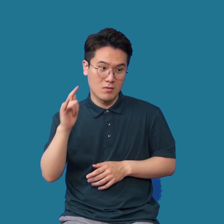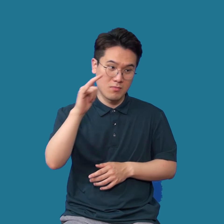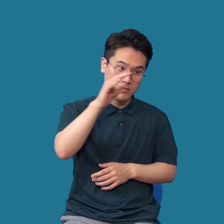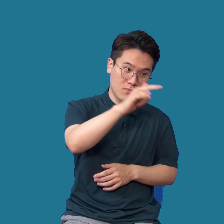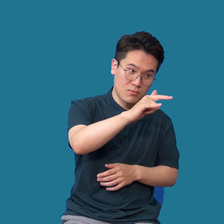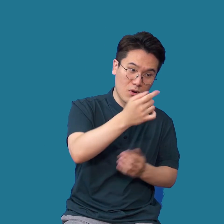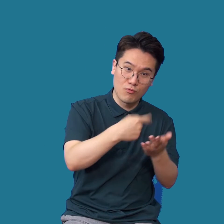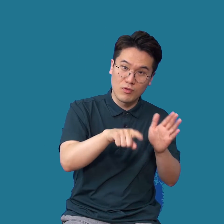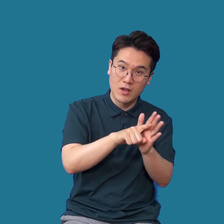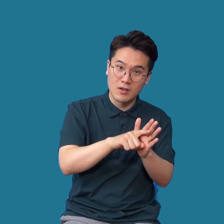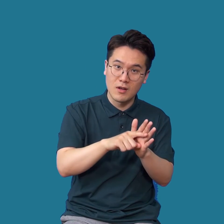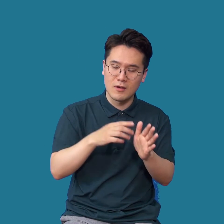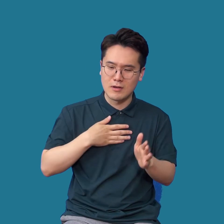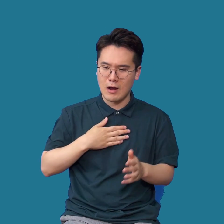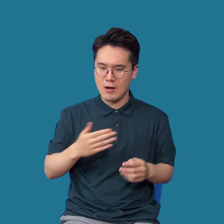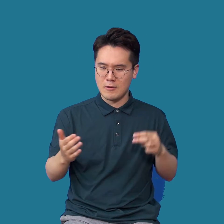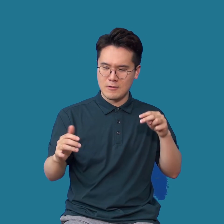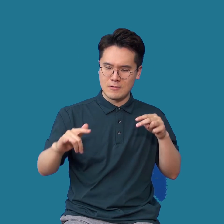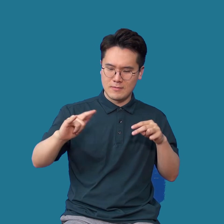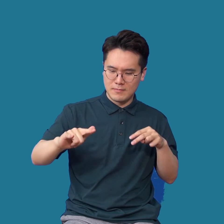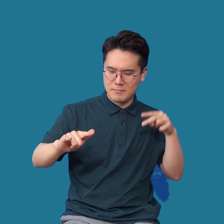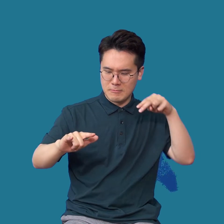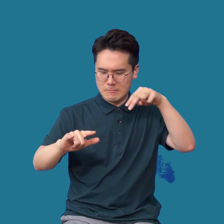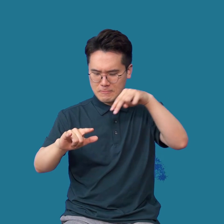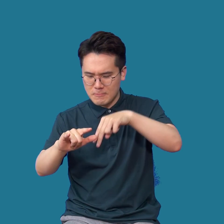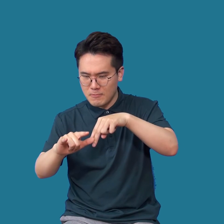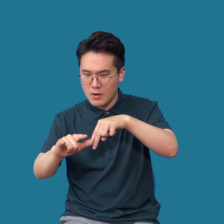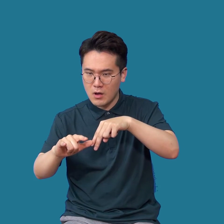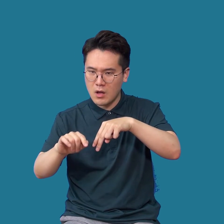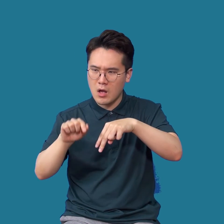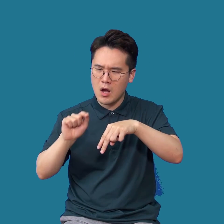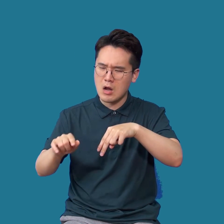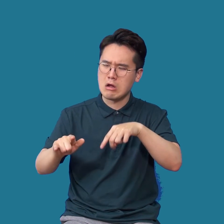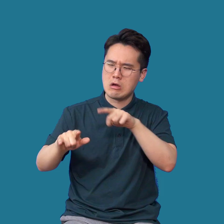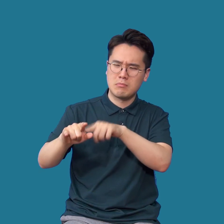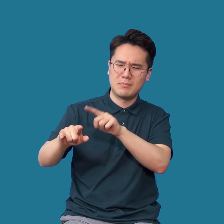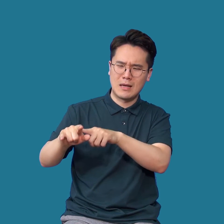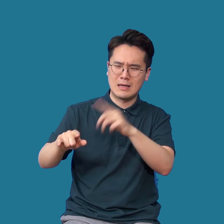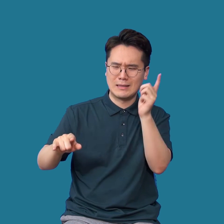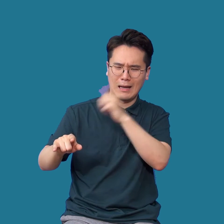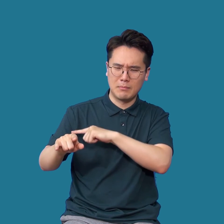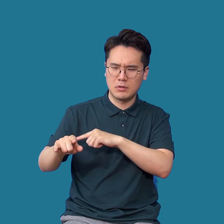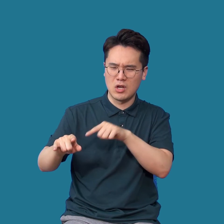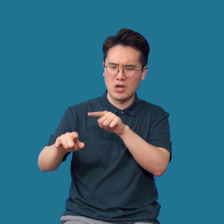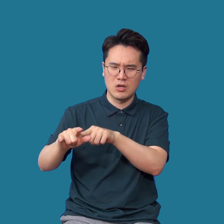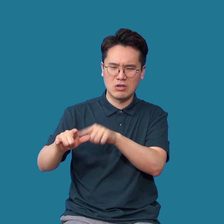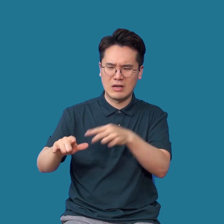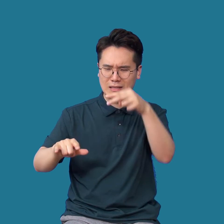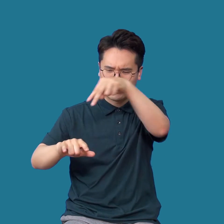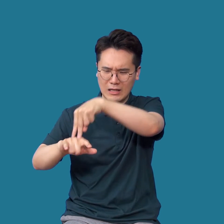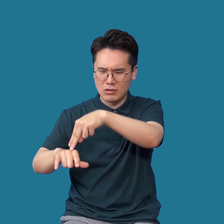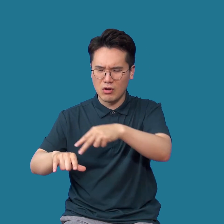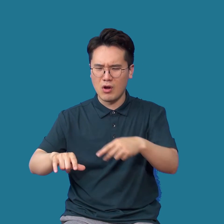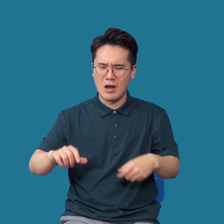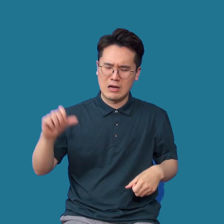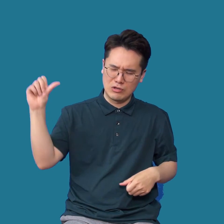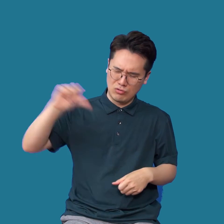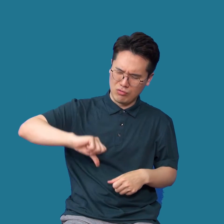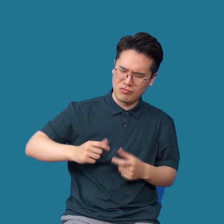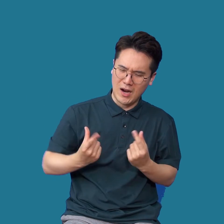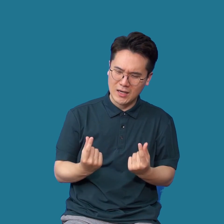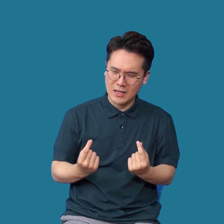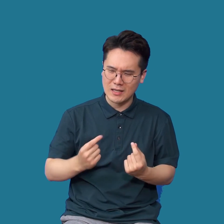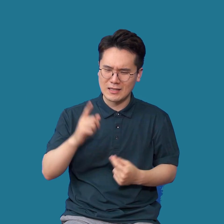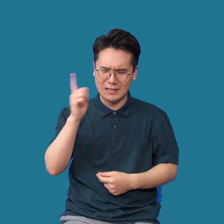만들었어? 그렇게 하면 됩니까? 안 됩니까? 비행기 타는 건 저주야, 나에게는. 그러면 됩니까?